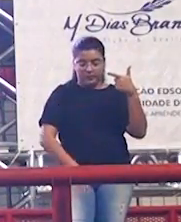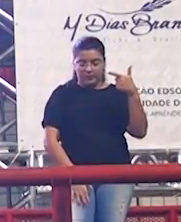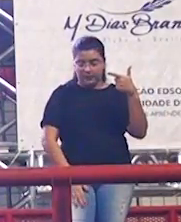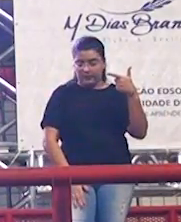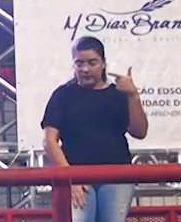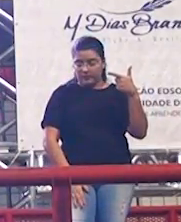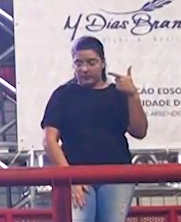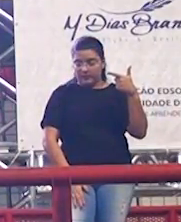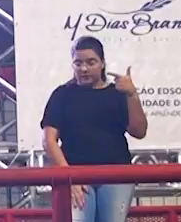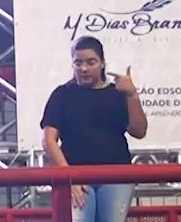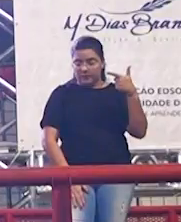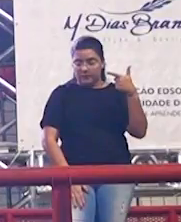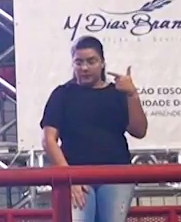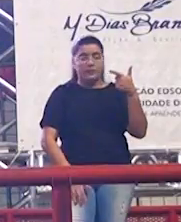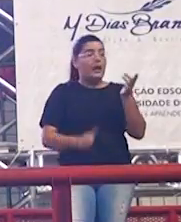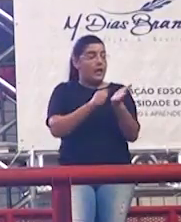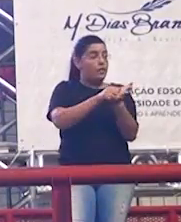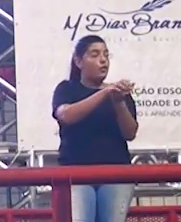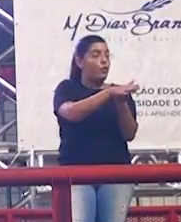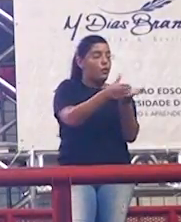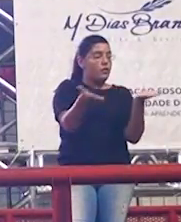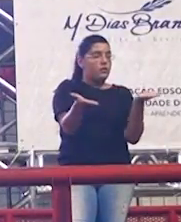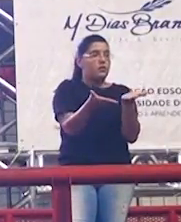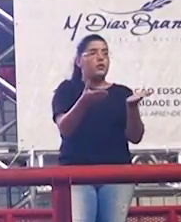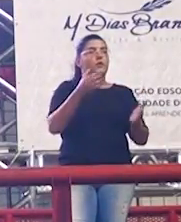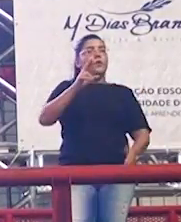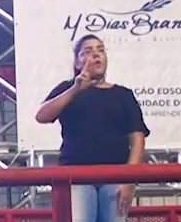Segundo elemento climático, anote,